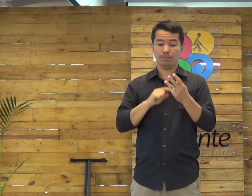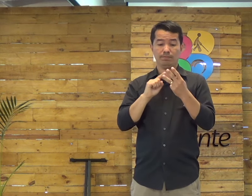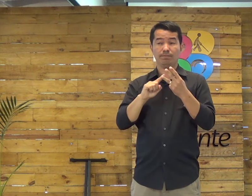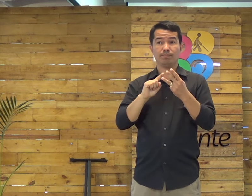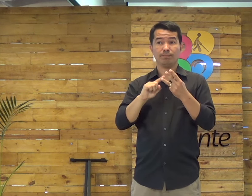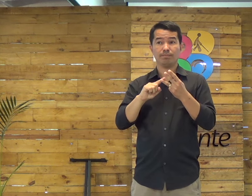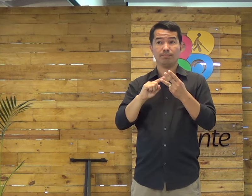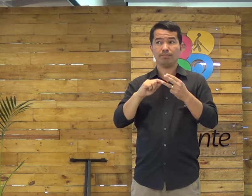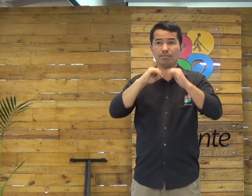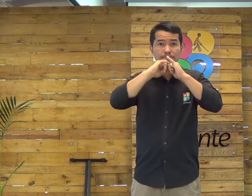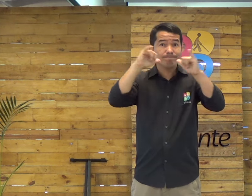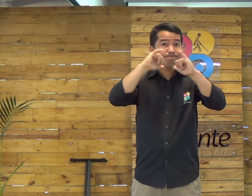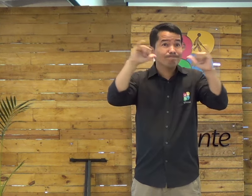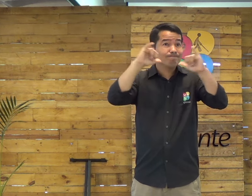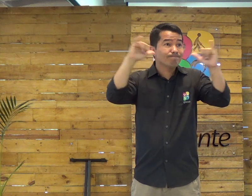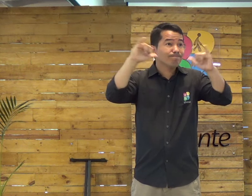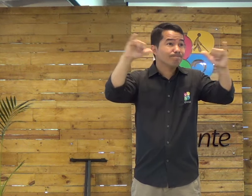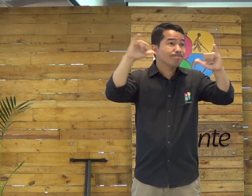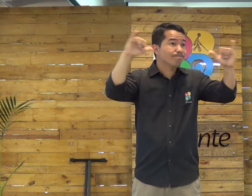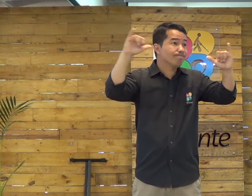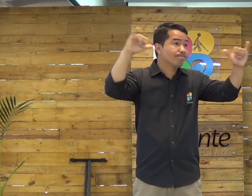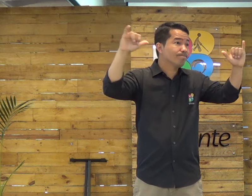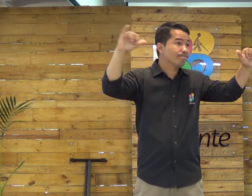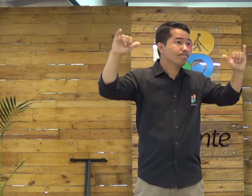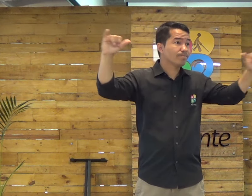seus dons. De todas as maneiras que você puder.